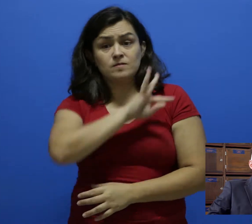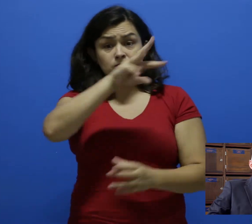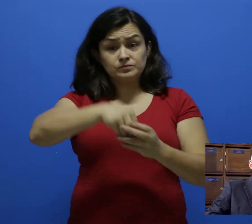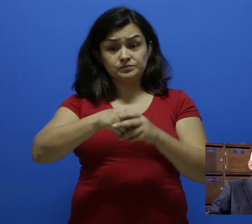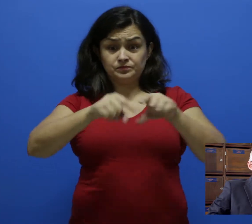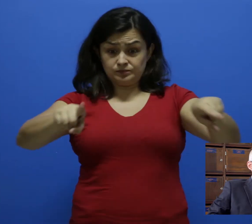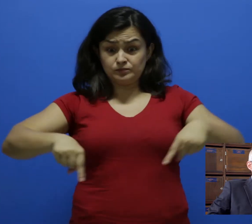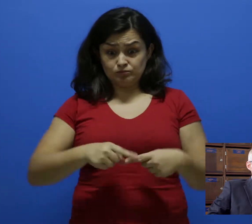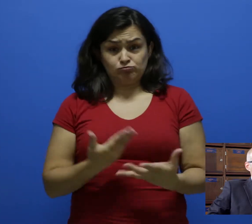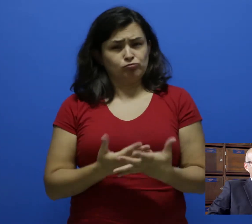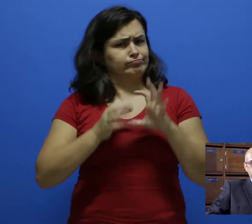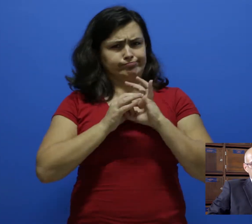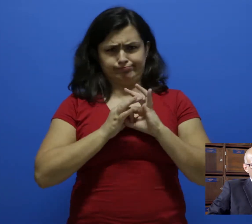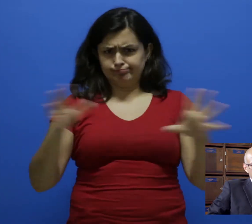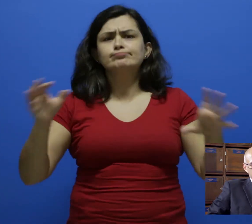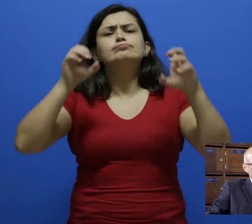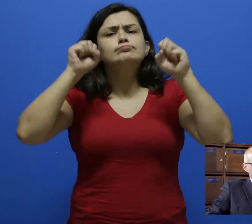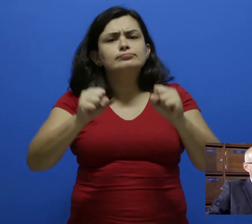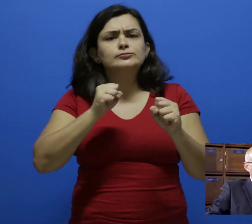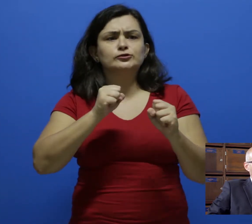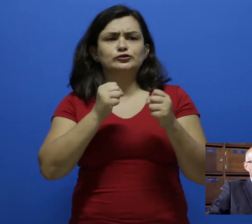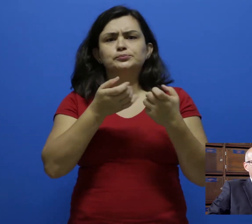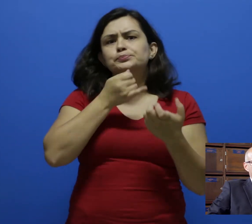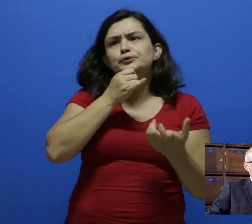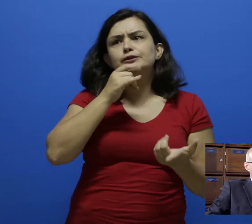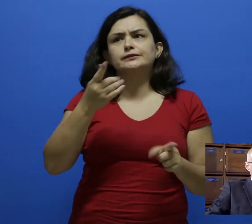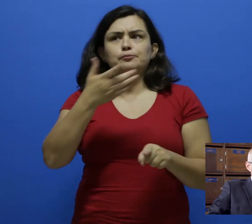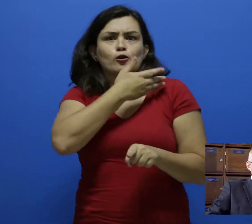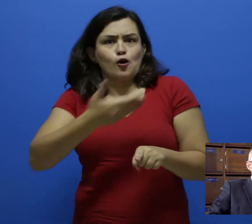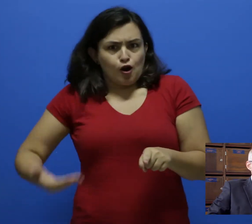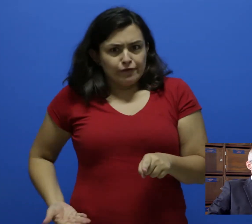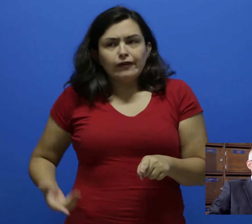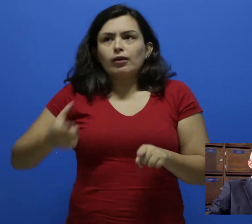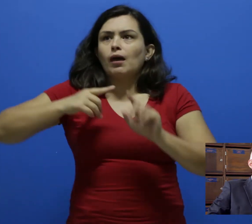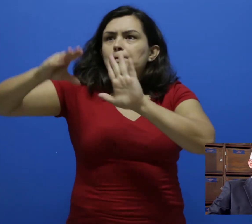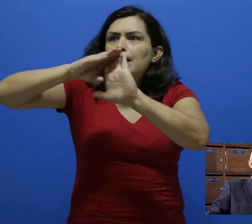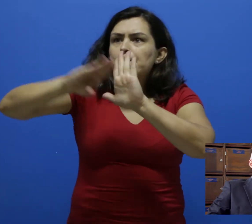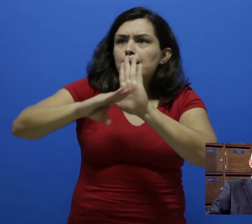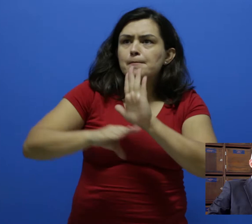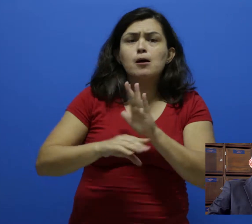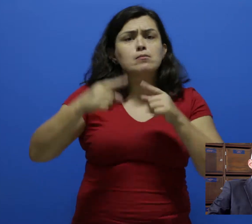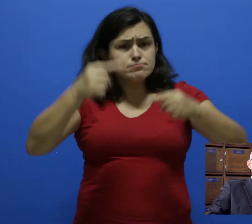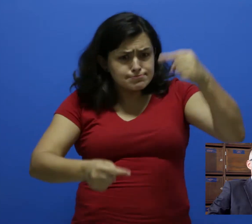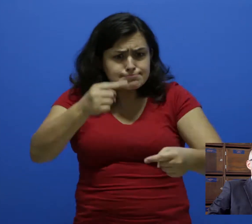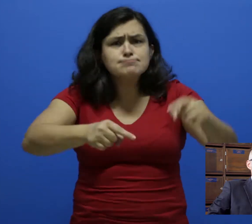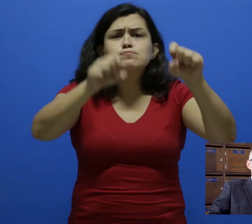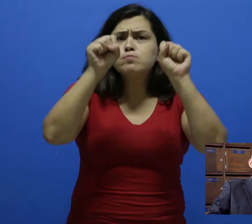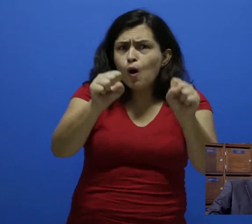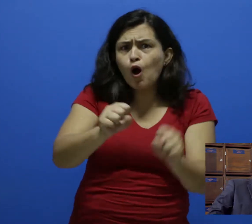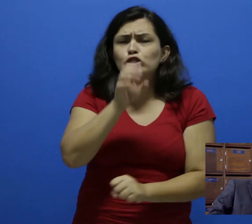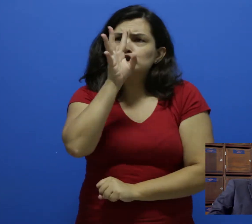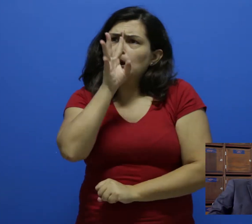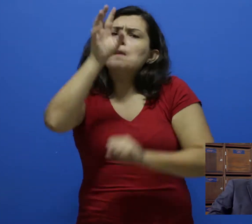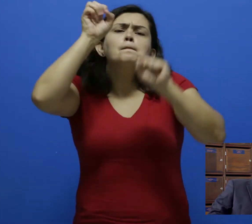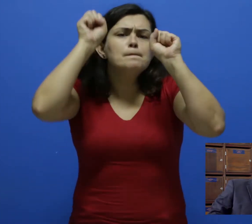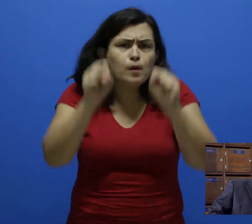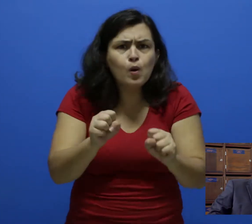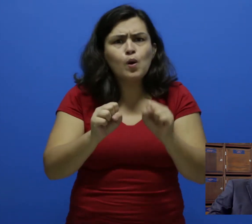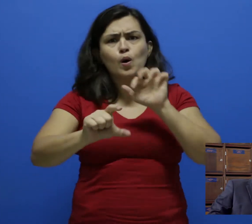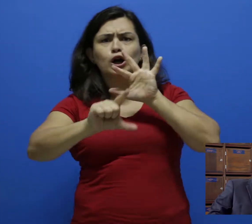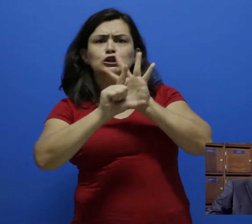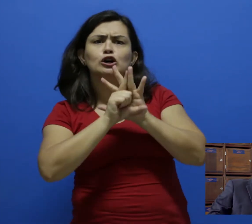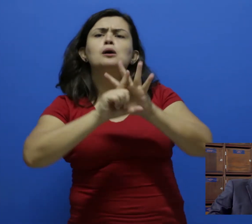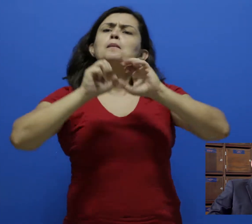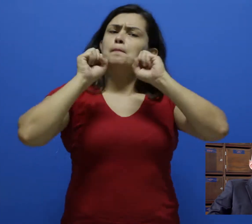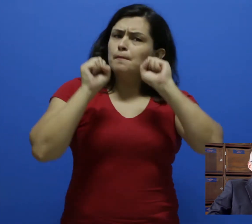professores e alunos façam críticas a programas governamentais, levantem críticas à legislação,